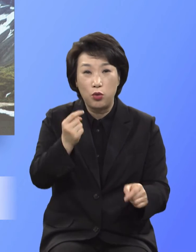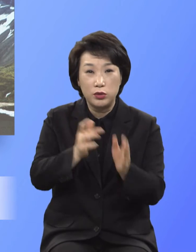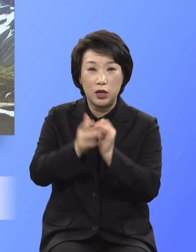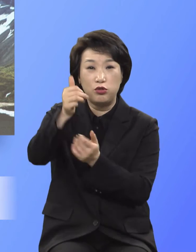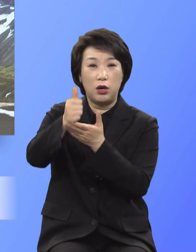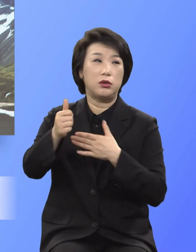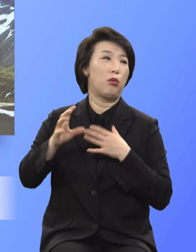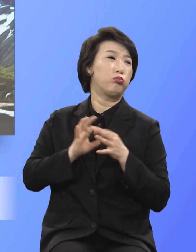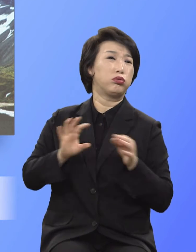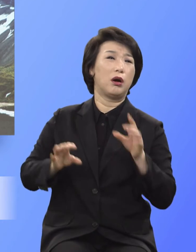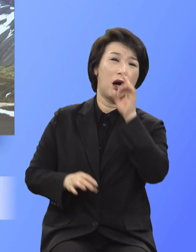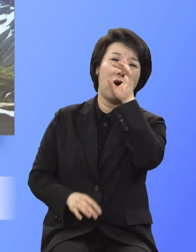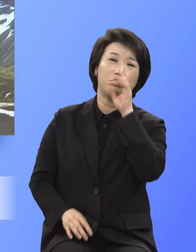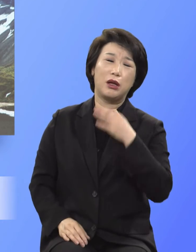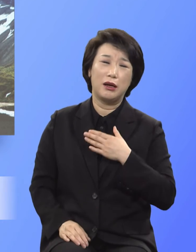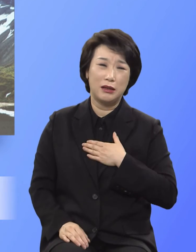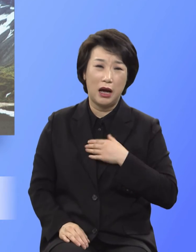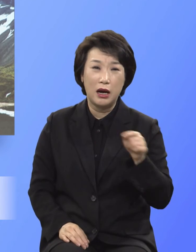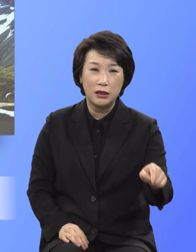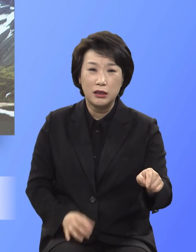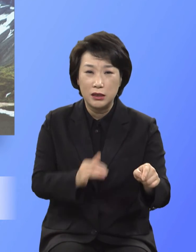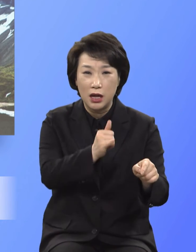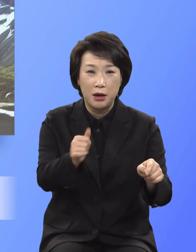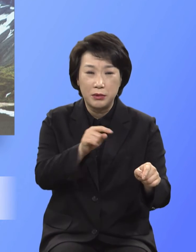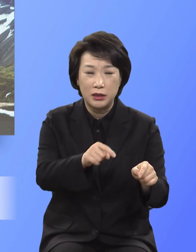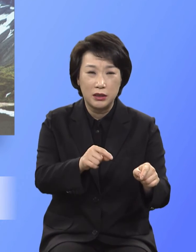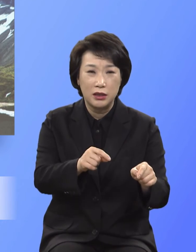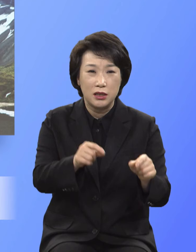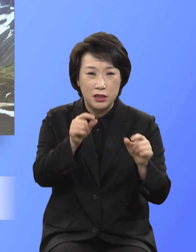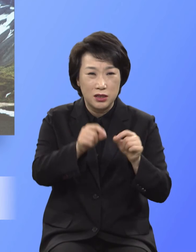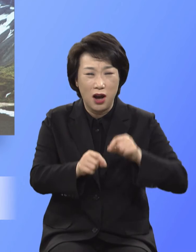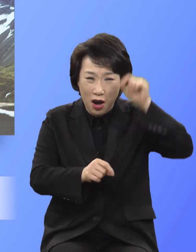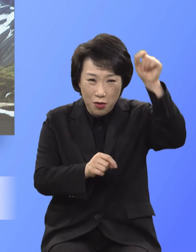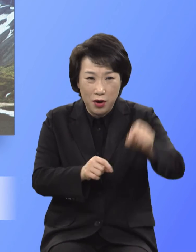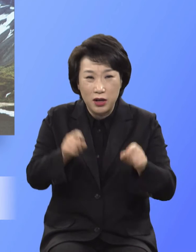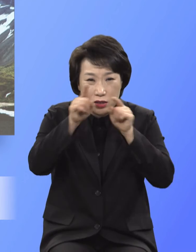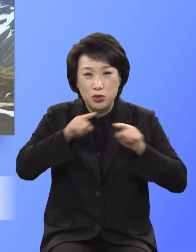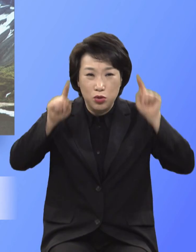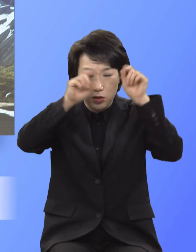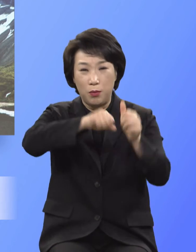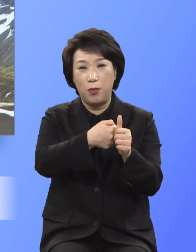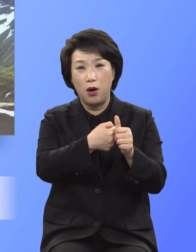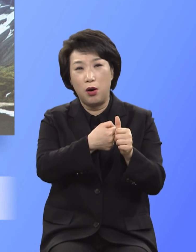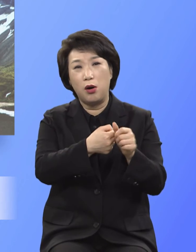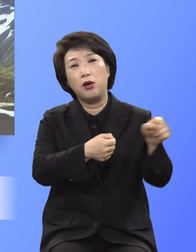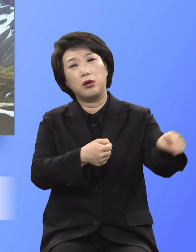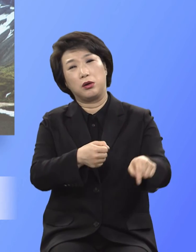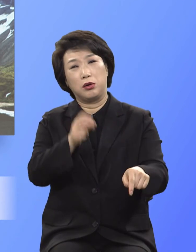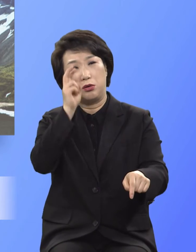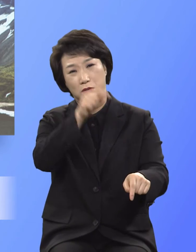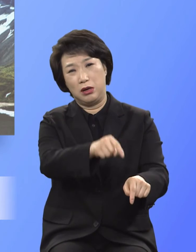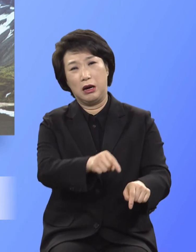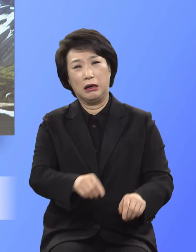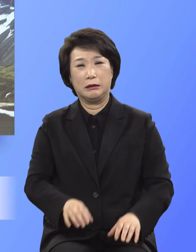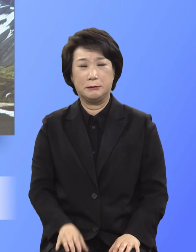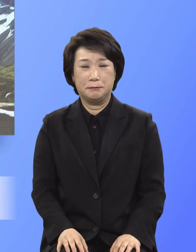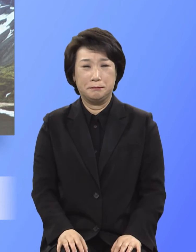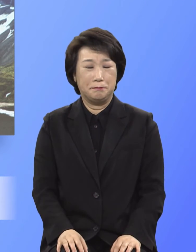그리스도와 무관한 자요, 그 사람은 영원한 지옥의 형벌을 피할 길이 없을